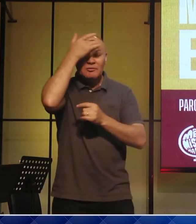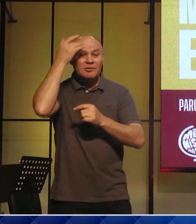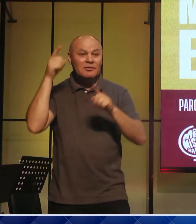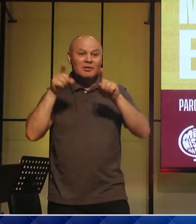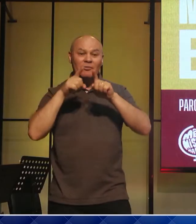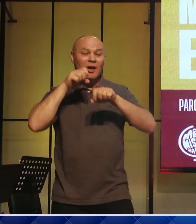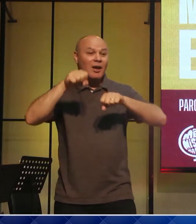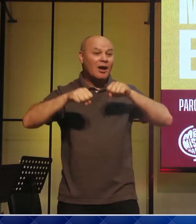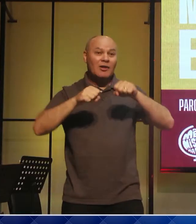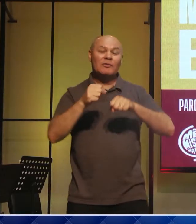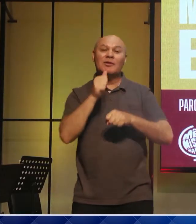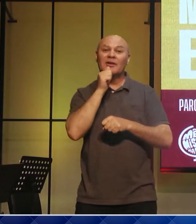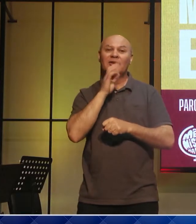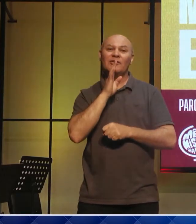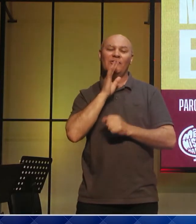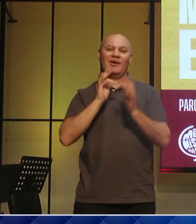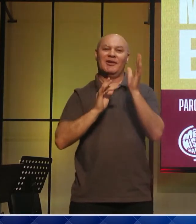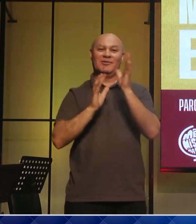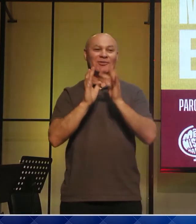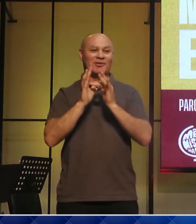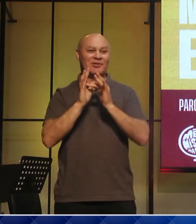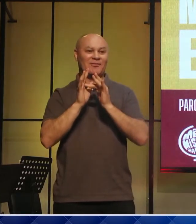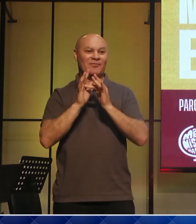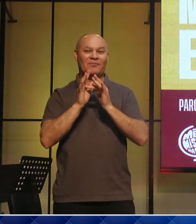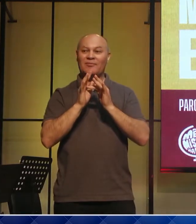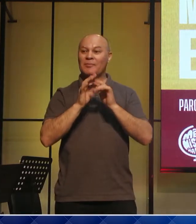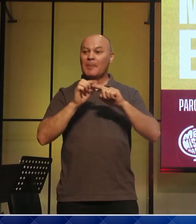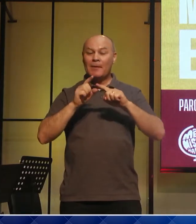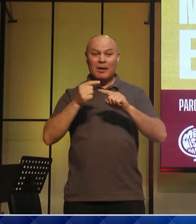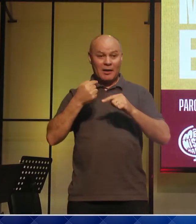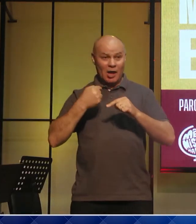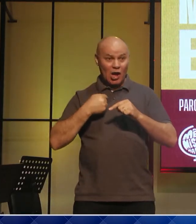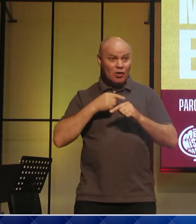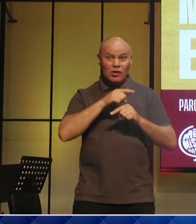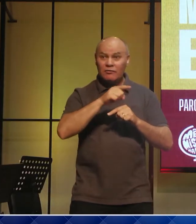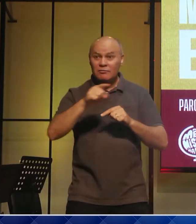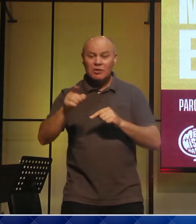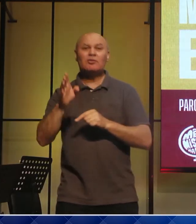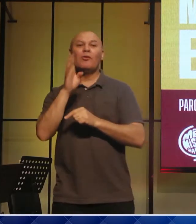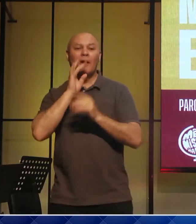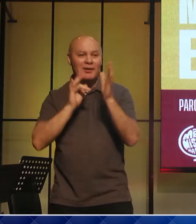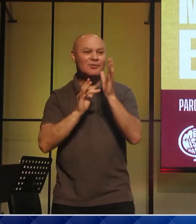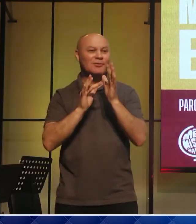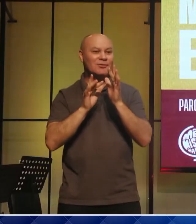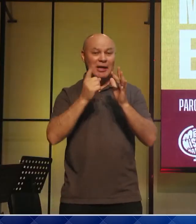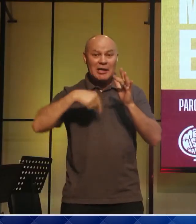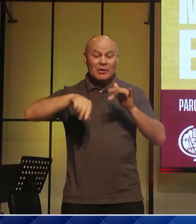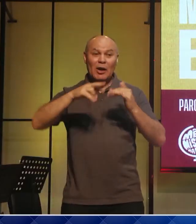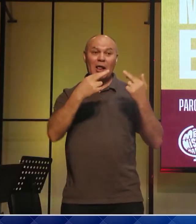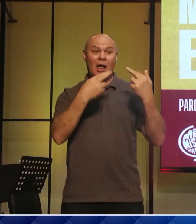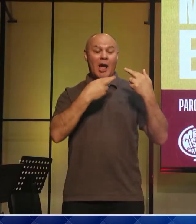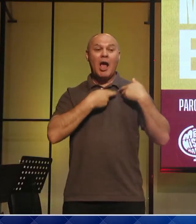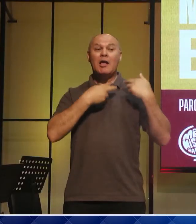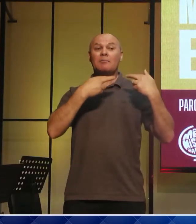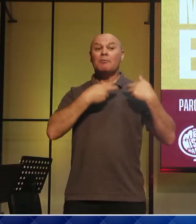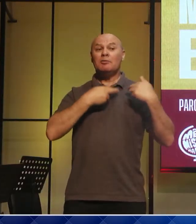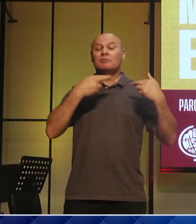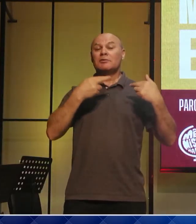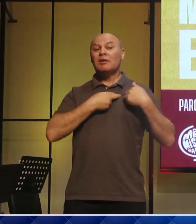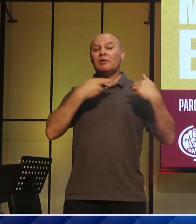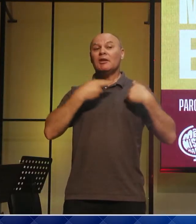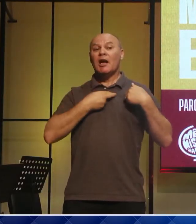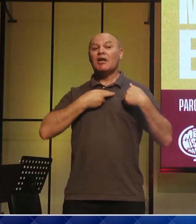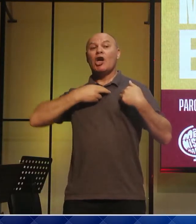você e eu conhecemos. E nós temos uma responsabilidade com Canoas. Nós temos uma responsabilidade com o Rio Grande do